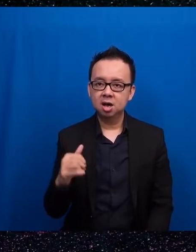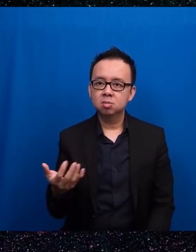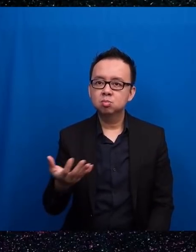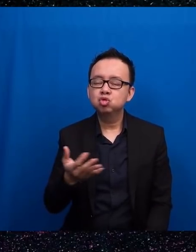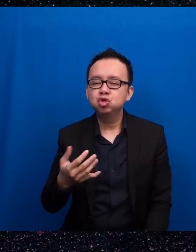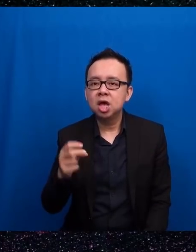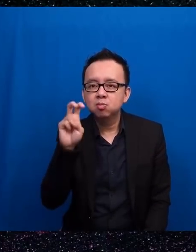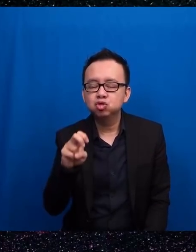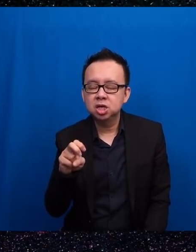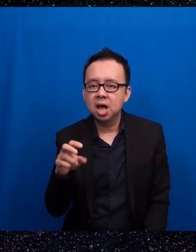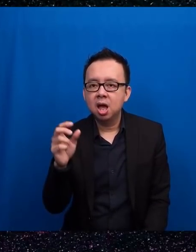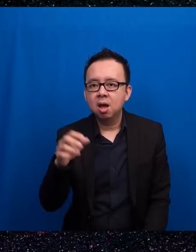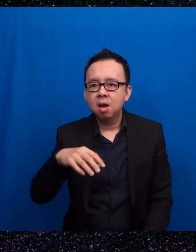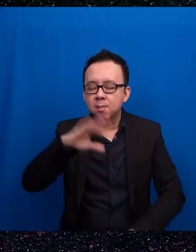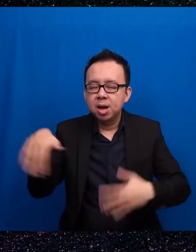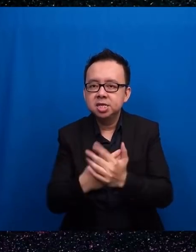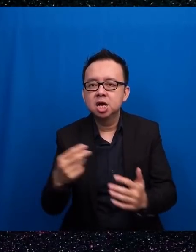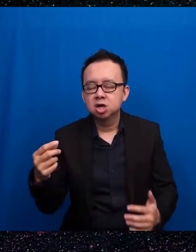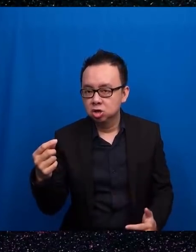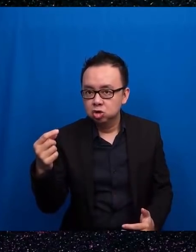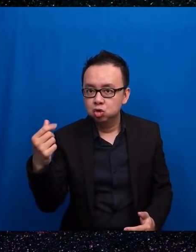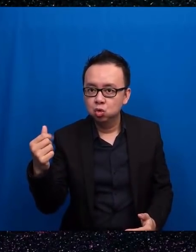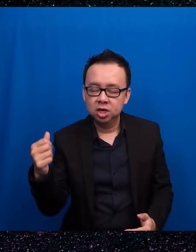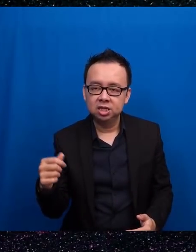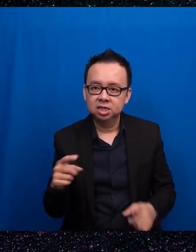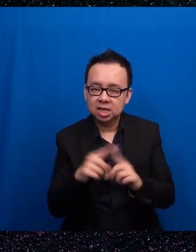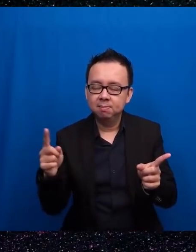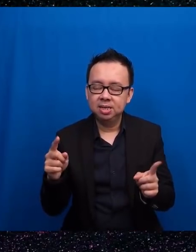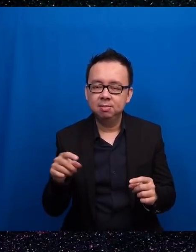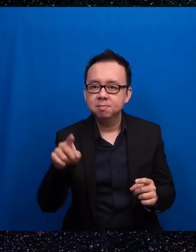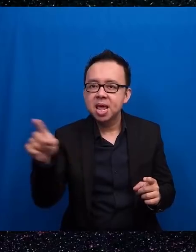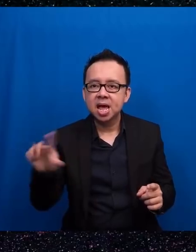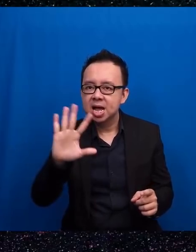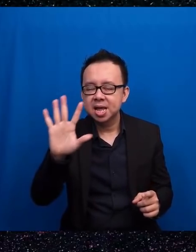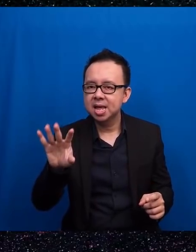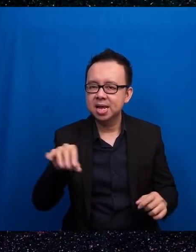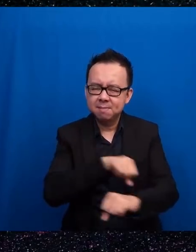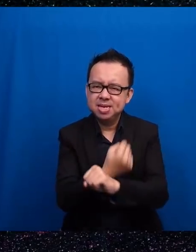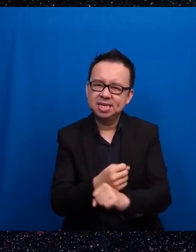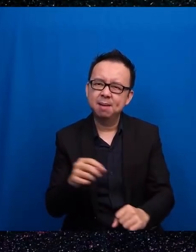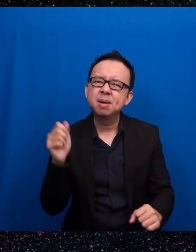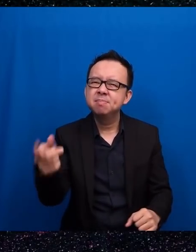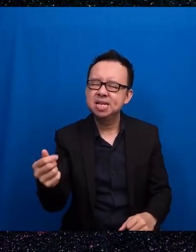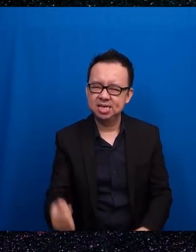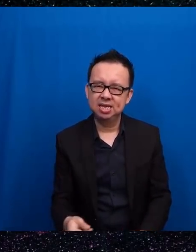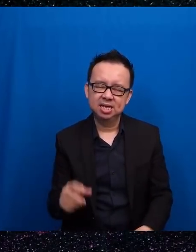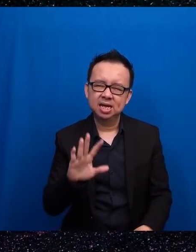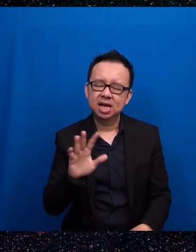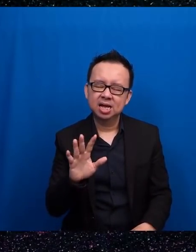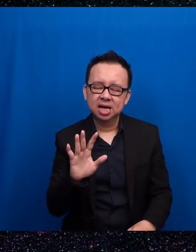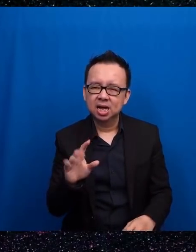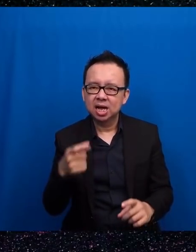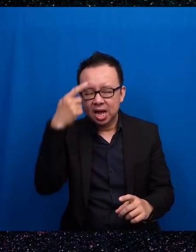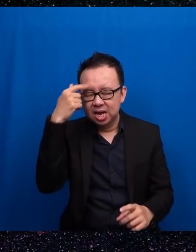Orang tertentu bisa kaya raya, beli sayur aja nggak tentu. Masih ada di supermarket itu. Ya kan?